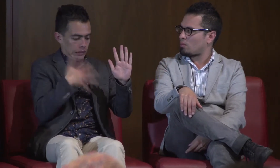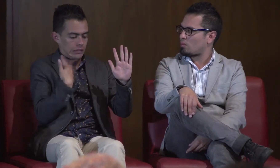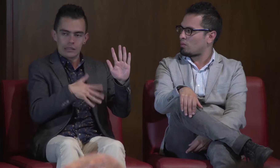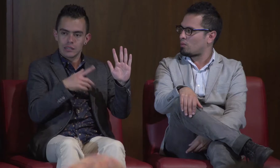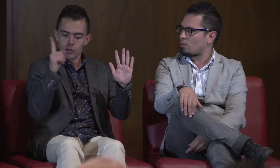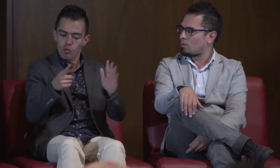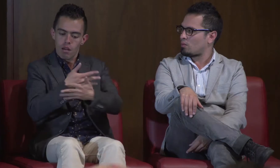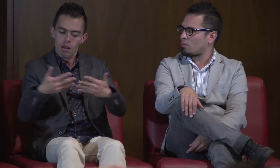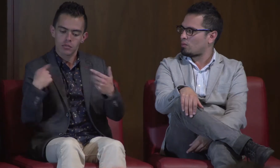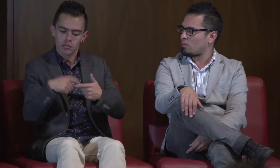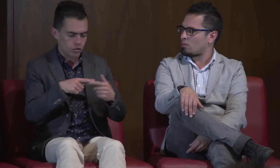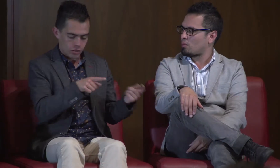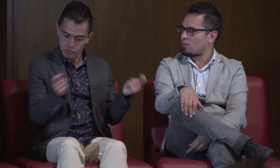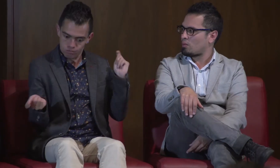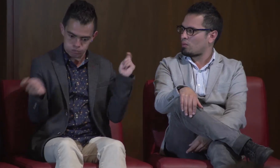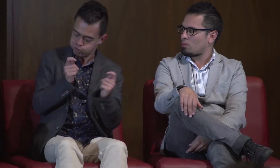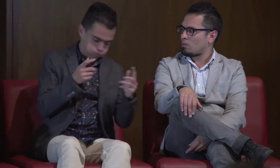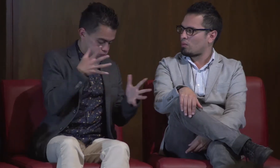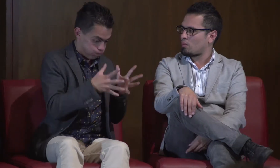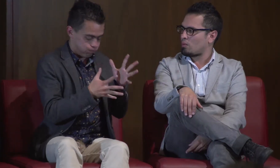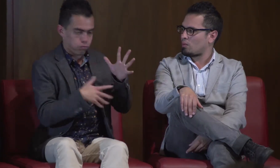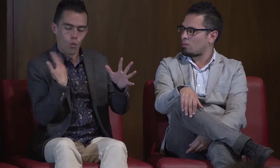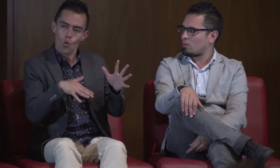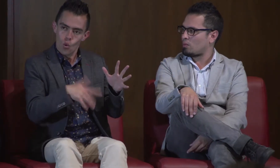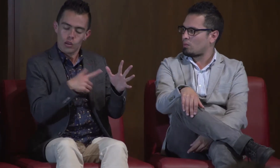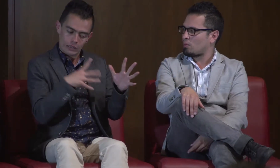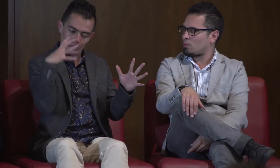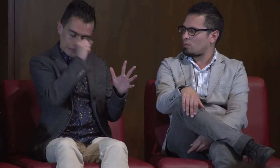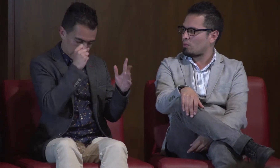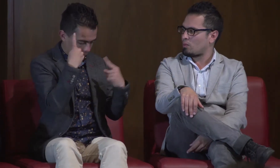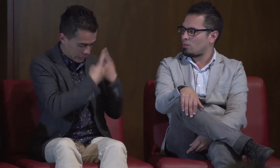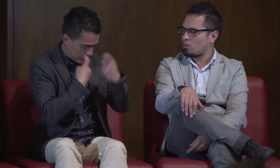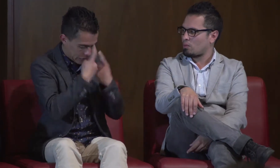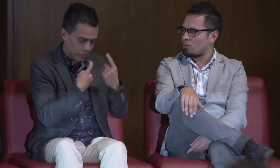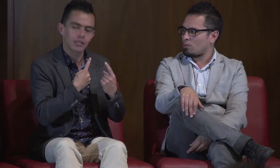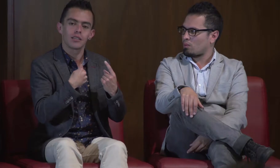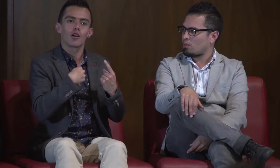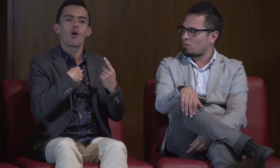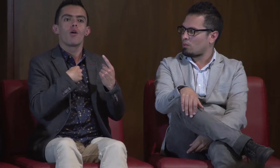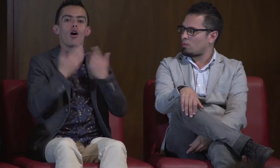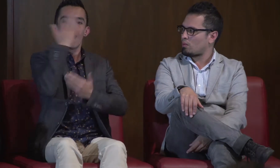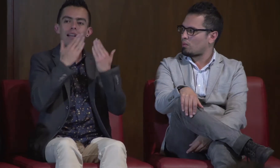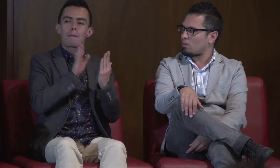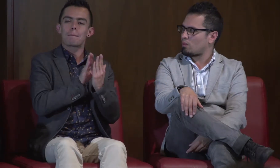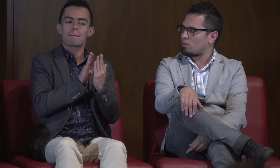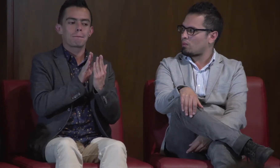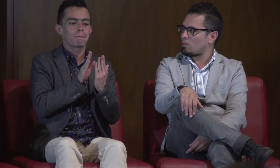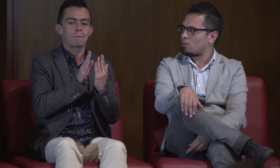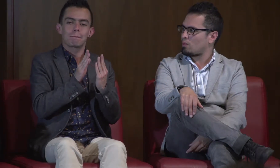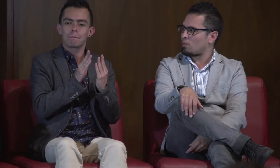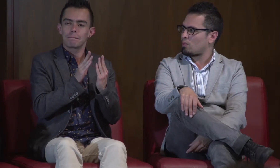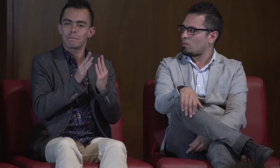la complejidad y la profundidad de intentar hacer la traslación de un concepto de una lengua a